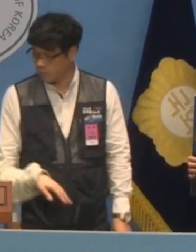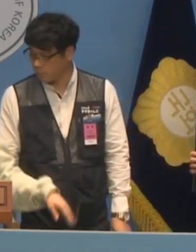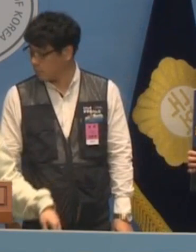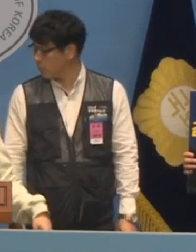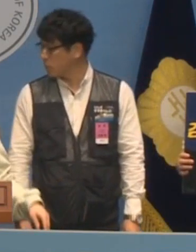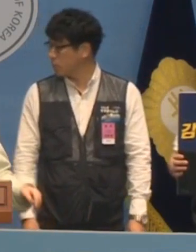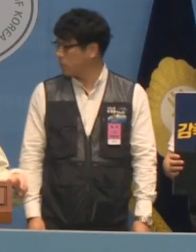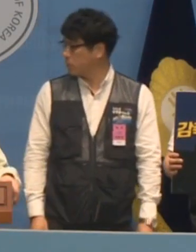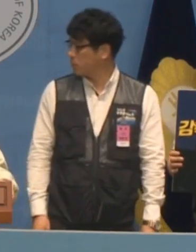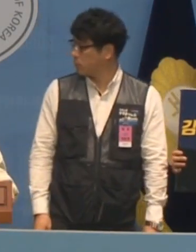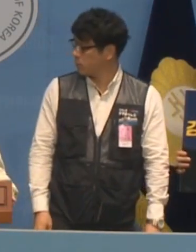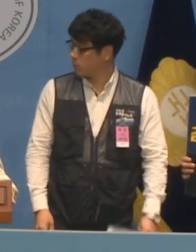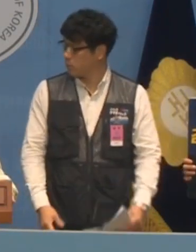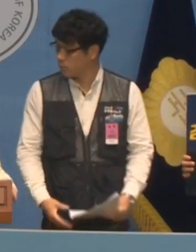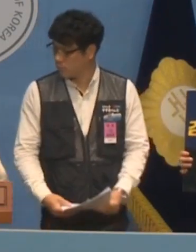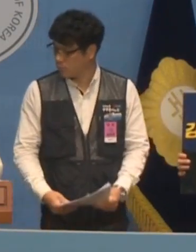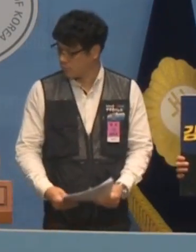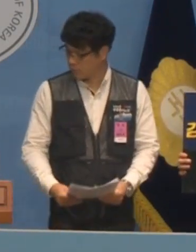좀 들어오셔야 돼요. 뒤로 한 바퀴